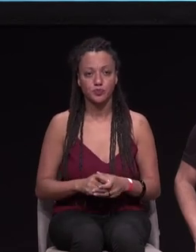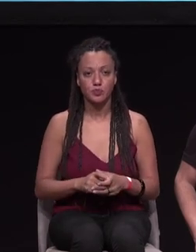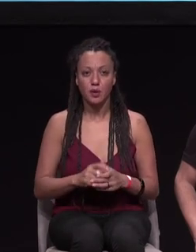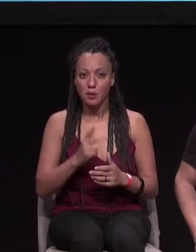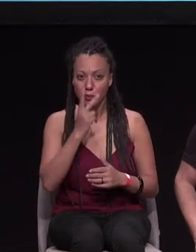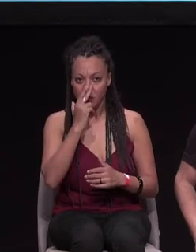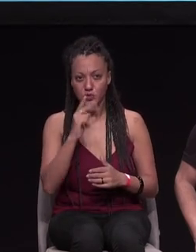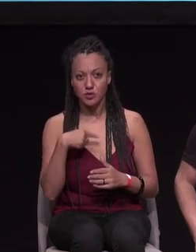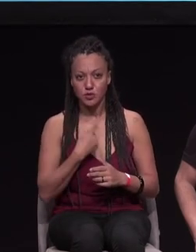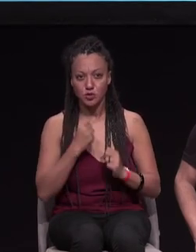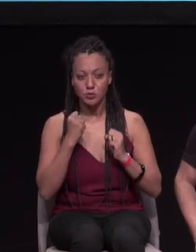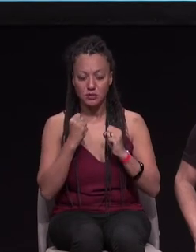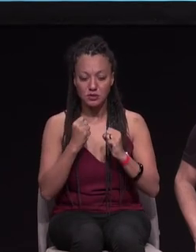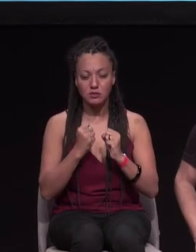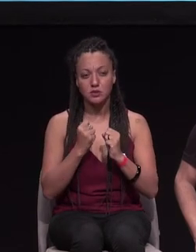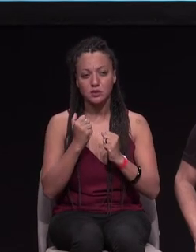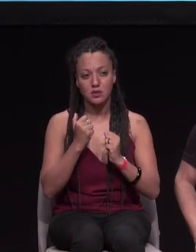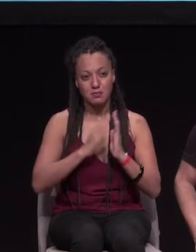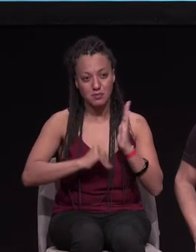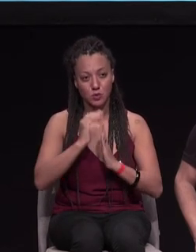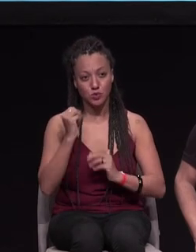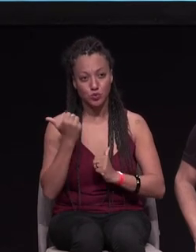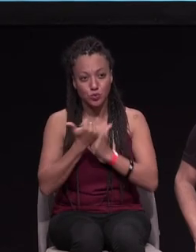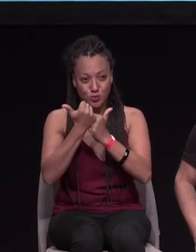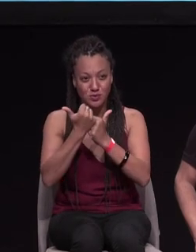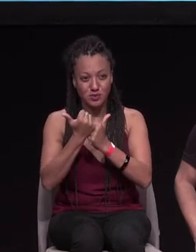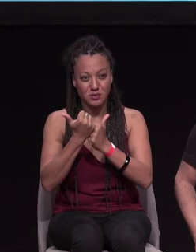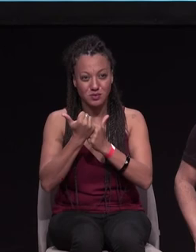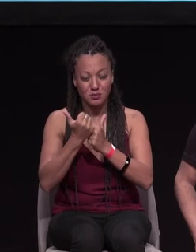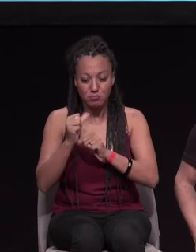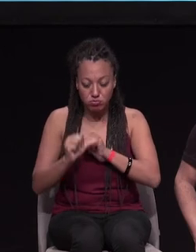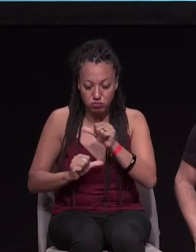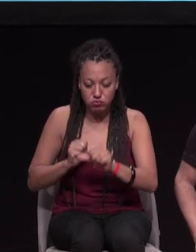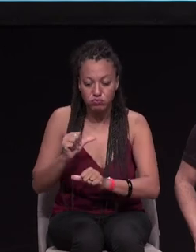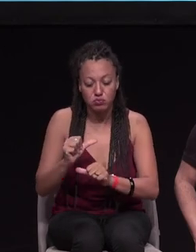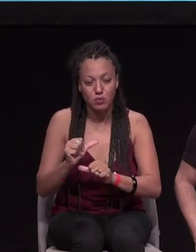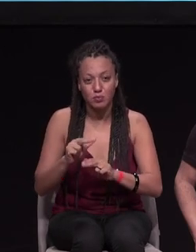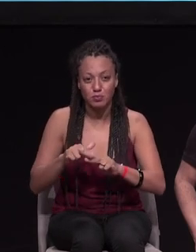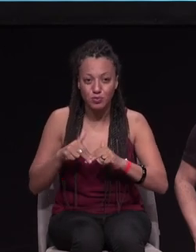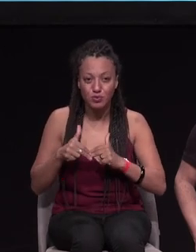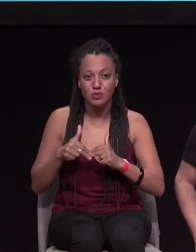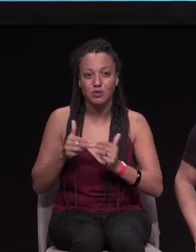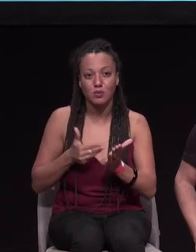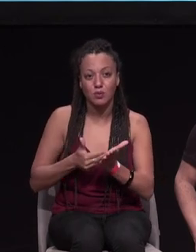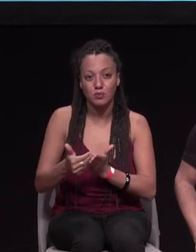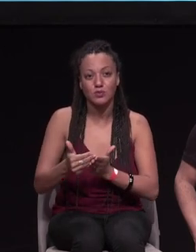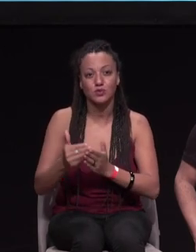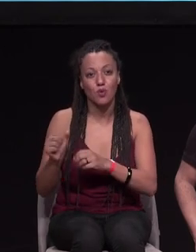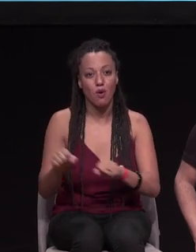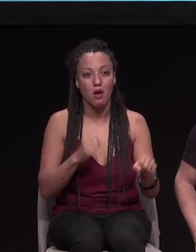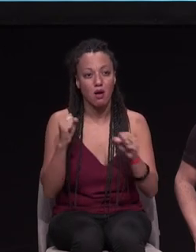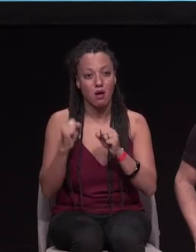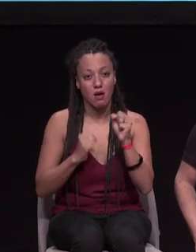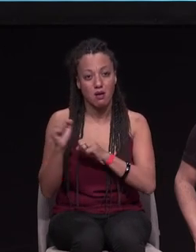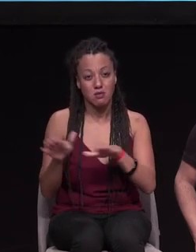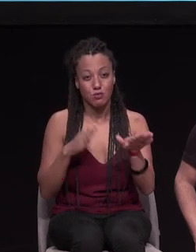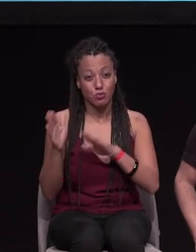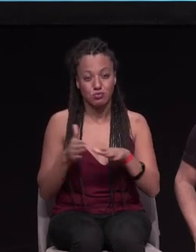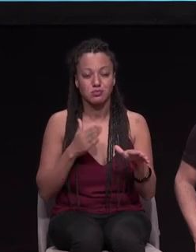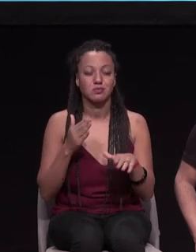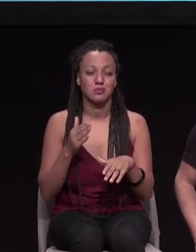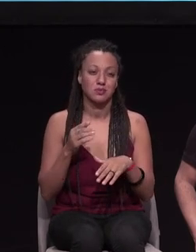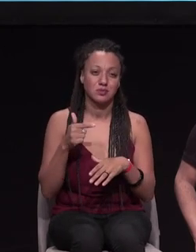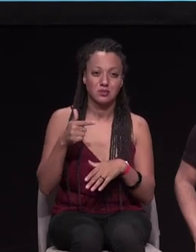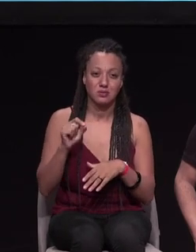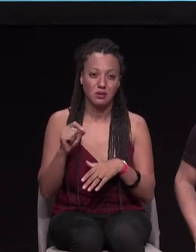pintura ou por matt um pouco mais no caminho da industrialização isso é mais comum a partir da década de 70 do 19 e está com você